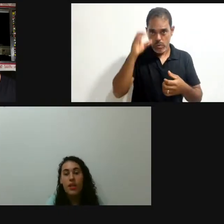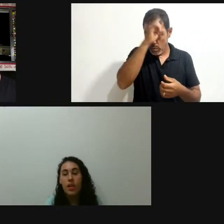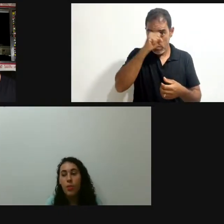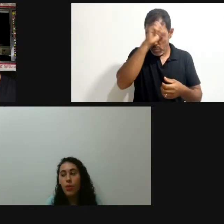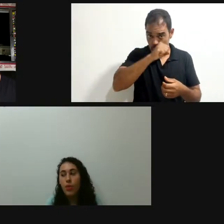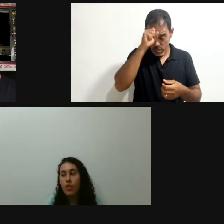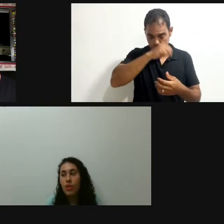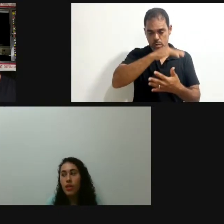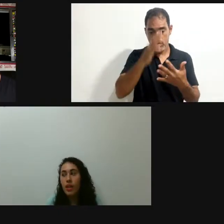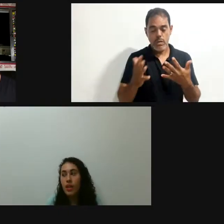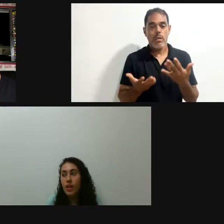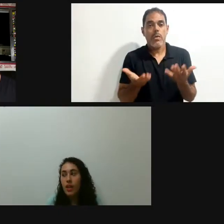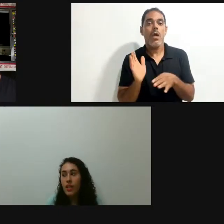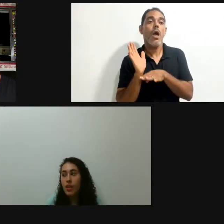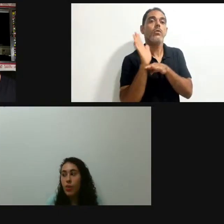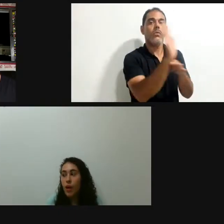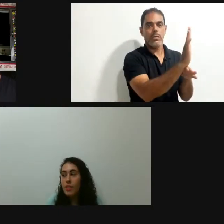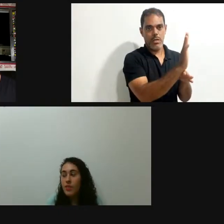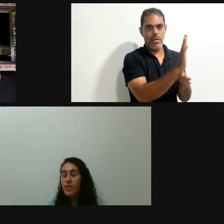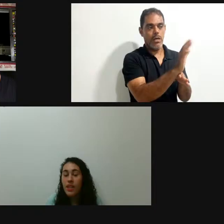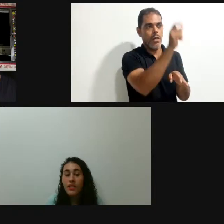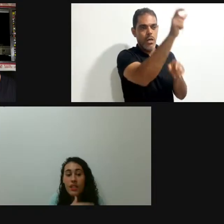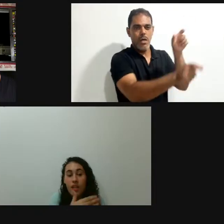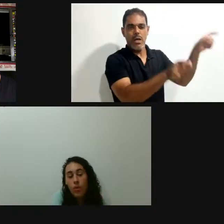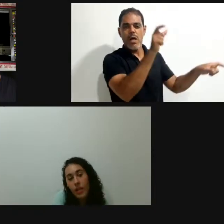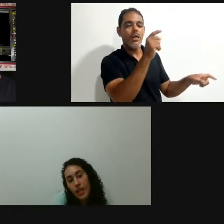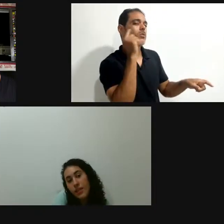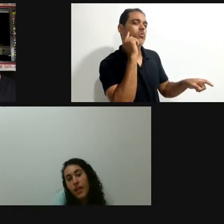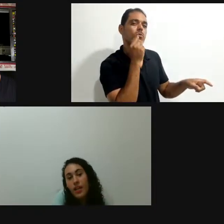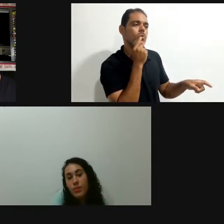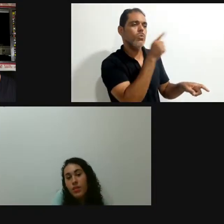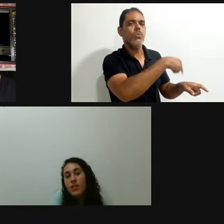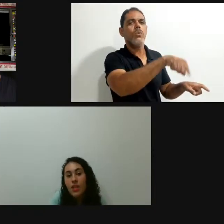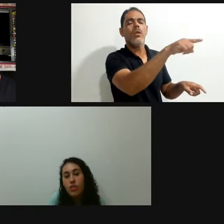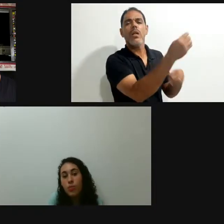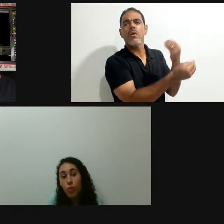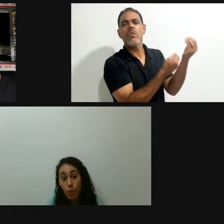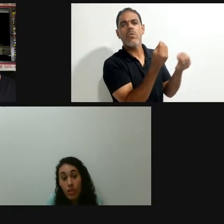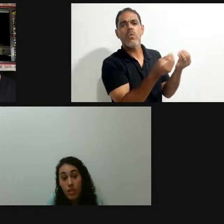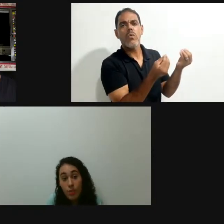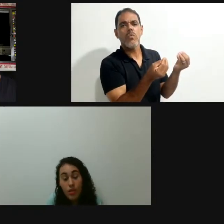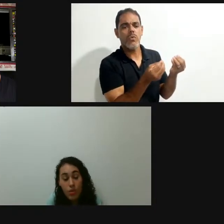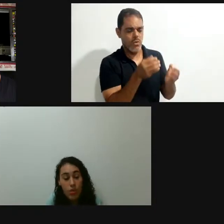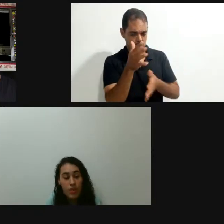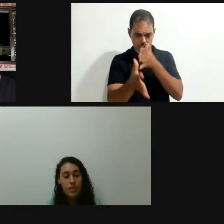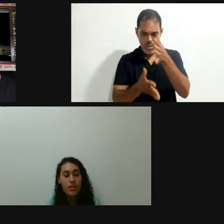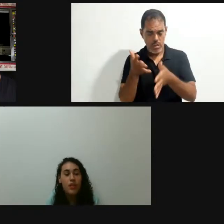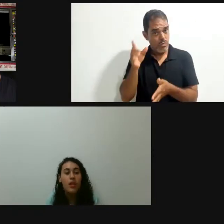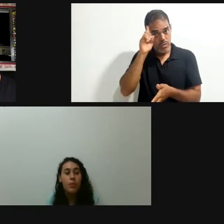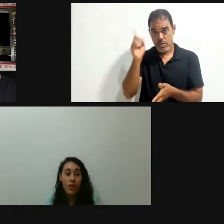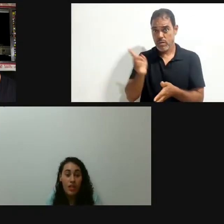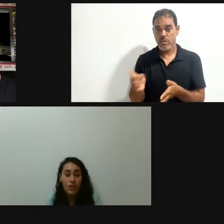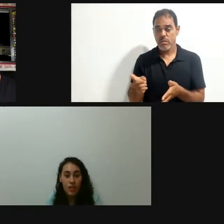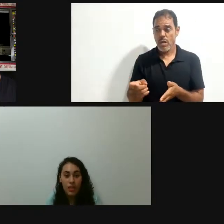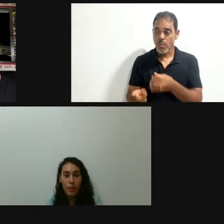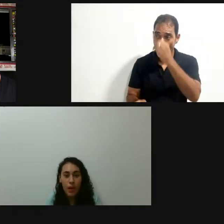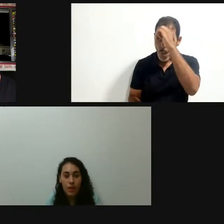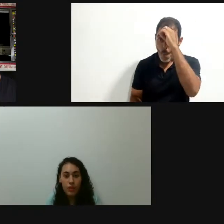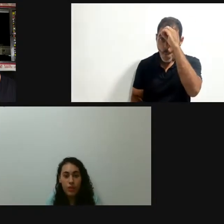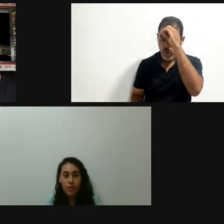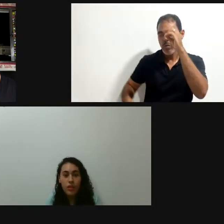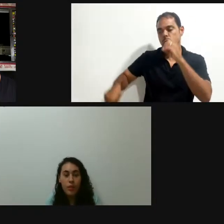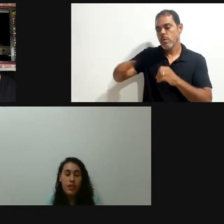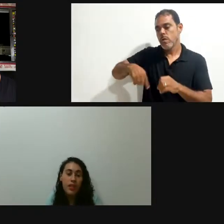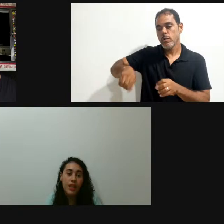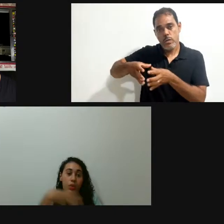reclusas porque às vezes elas nem conhecem a Libras e a gente procura essas pessoas fazendo esse